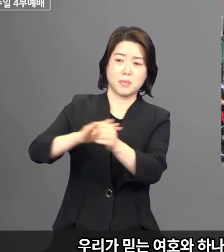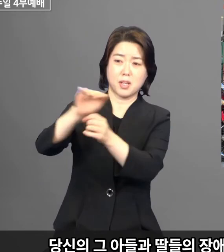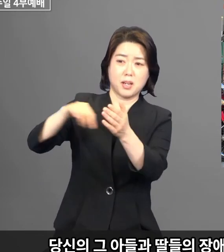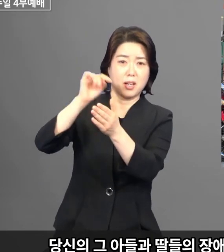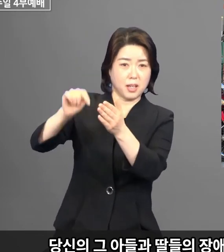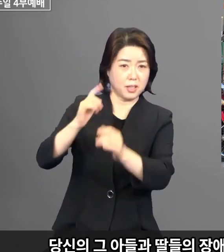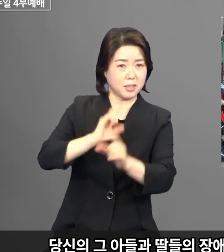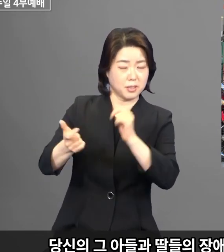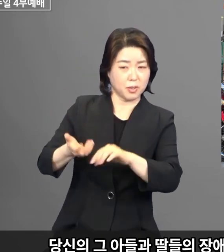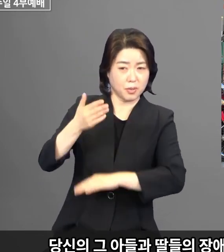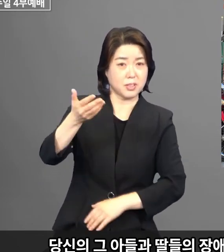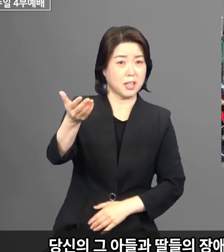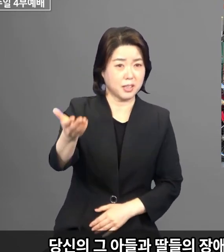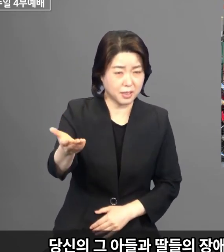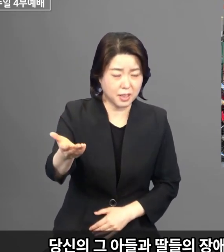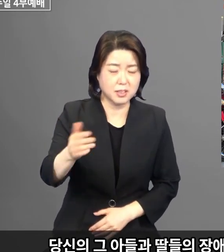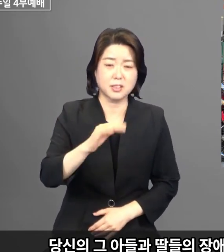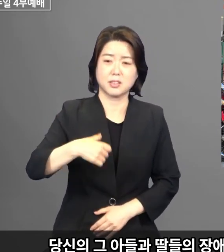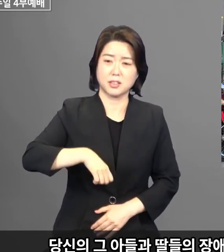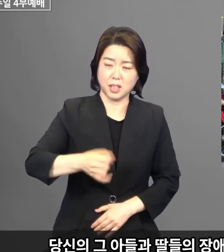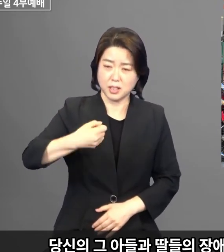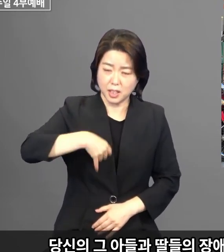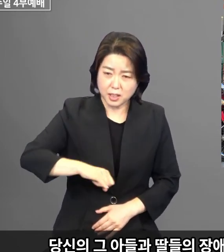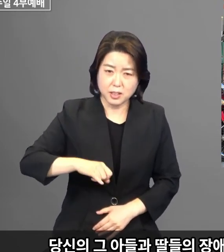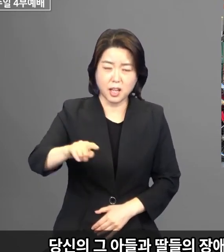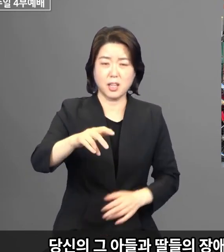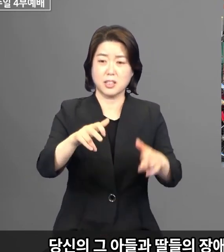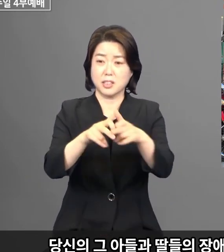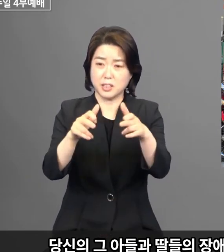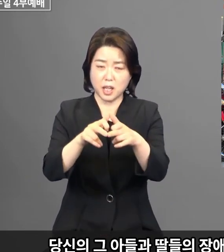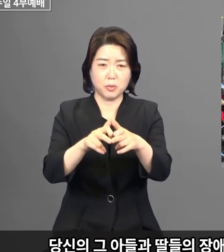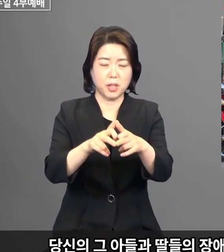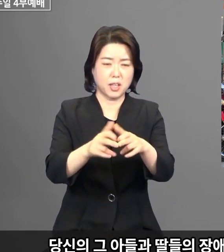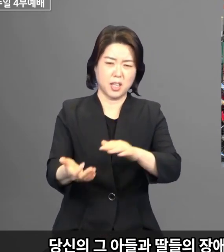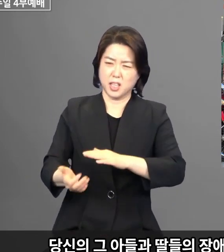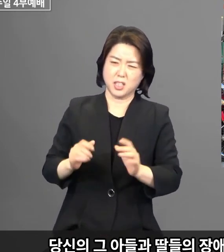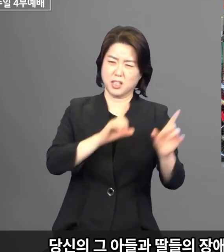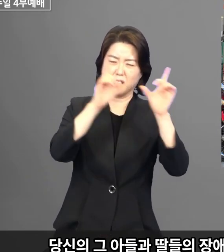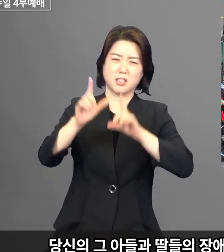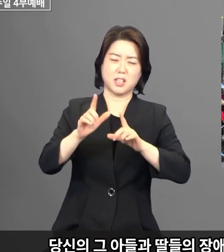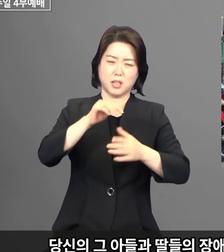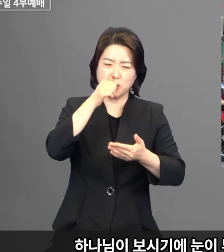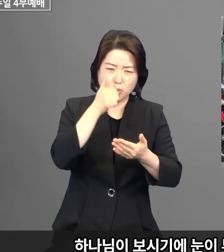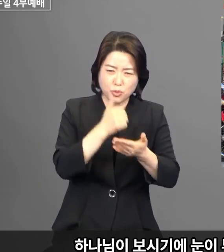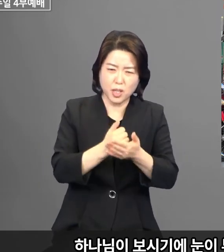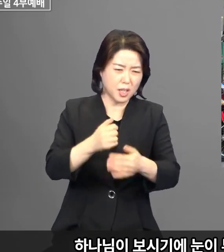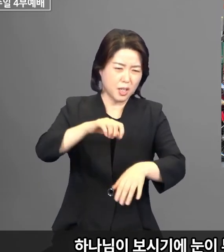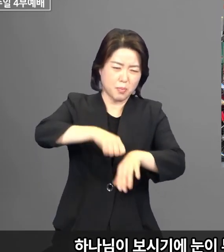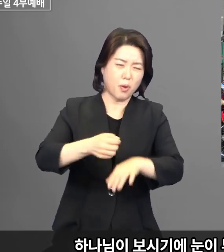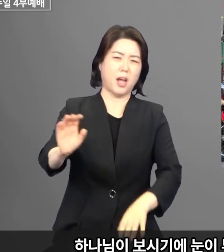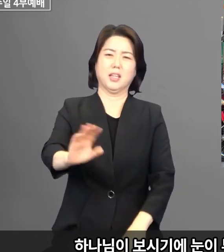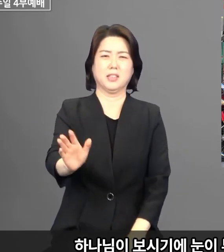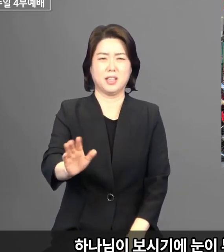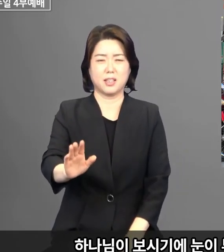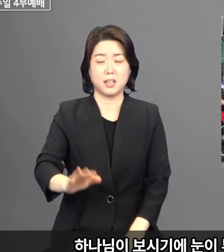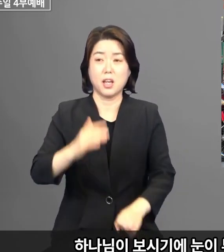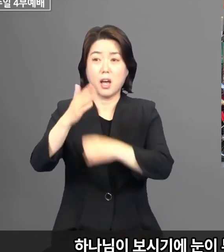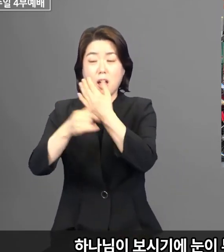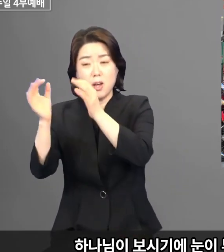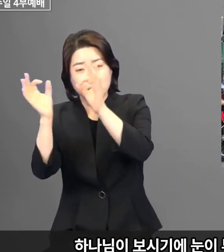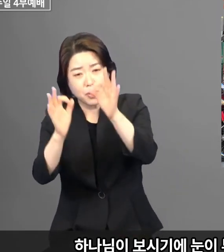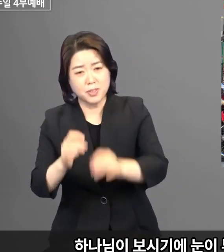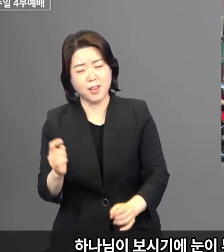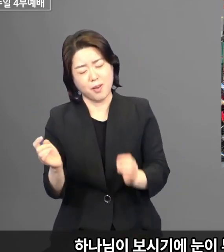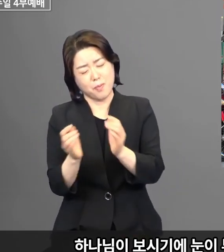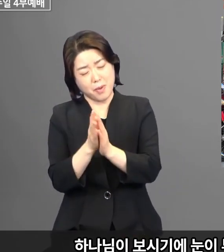더 이상 당신의 그 아들과 딸들의 장애는 전생의 업보와 형벌이 아닌 하나님의 보시기에 눈이